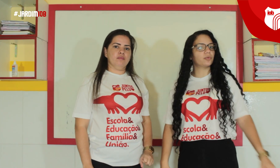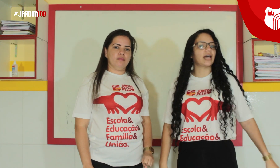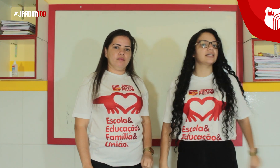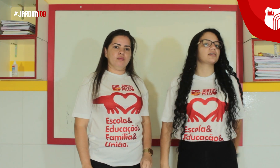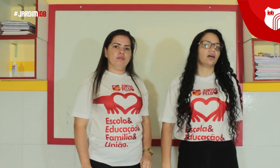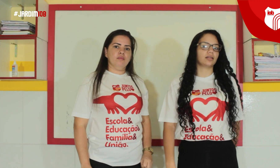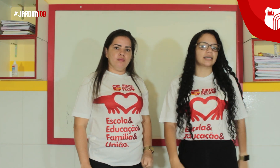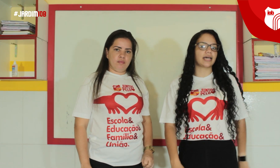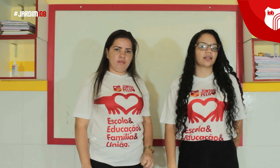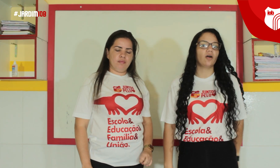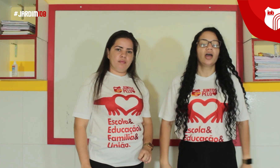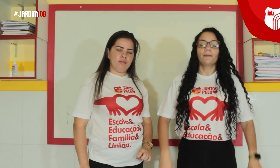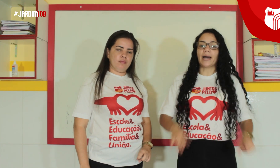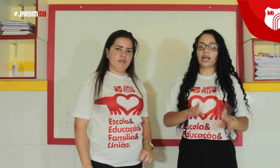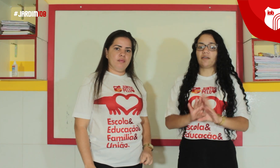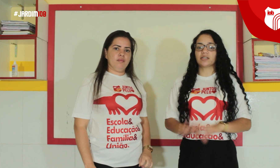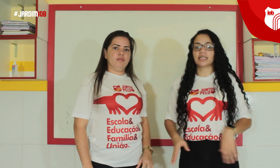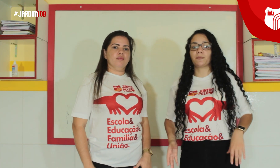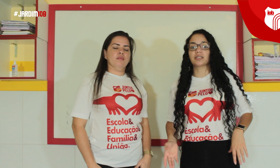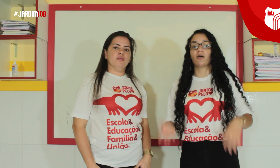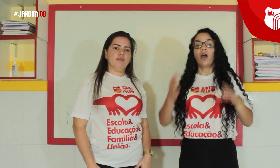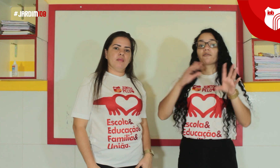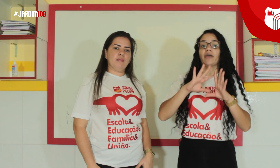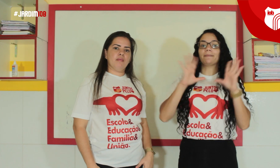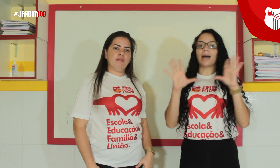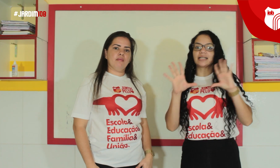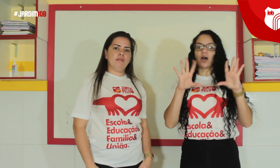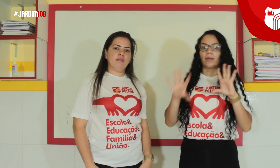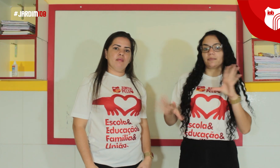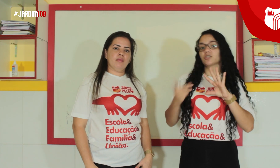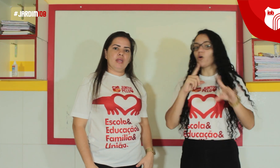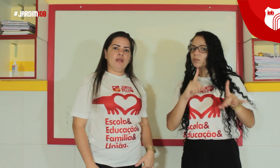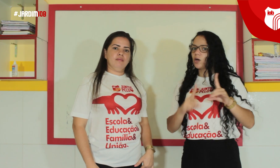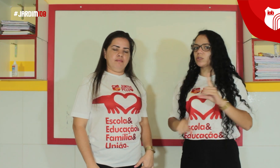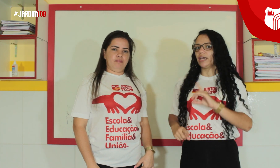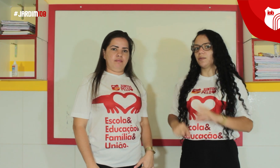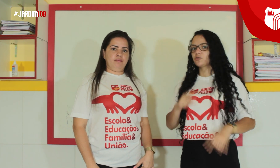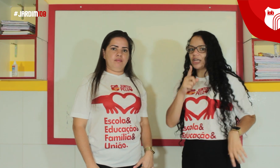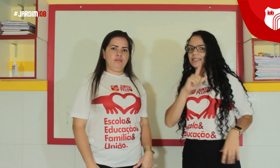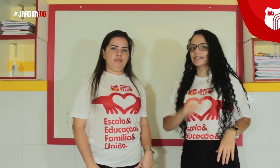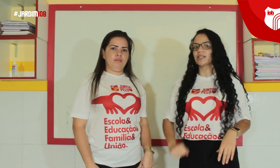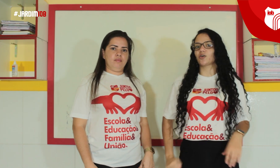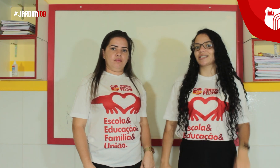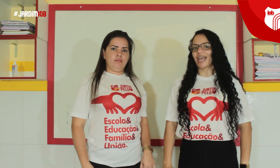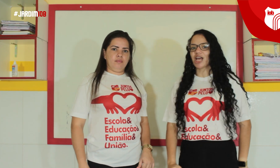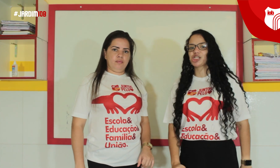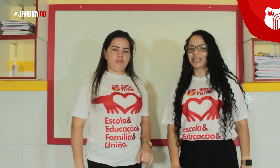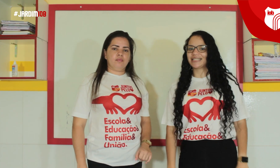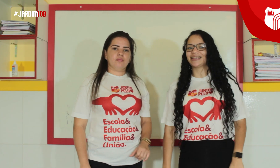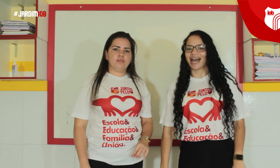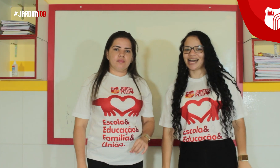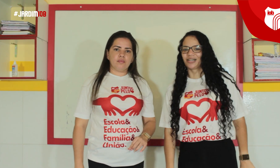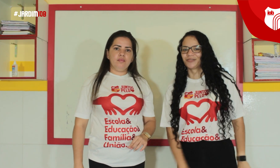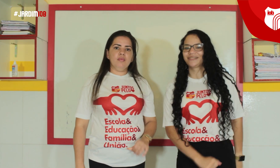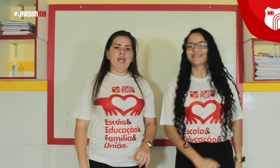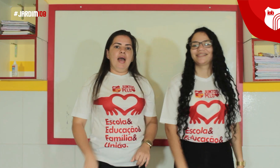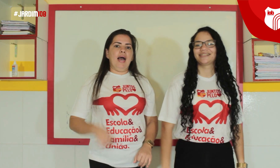da escola, tá certo? Para que vocês possam ver mais ou menos como são os ritmos desses cantores que as tias citaram. A